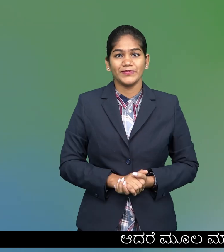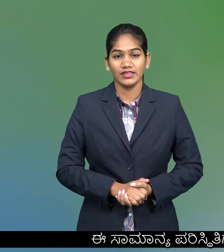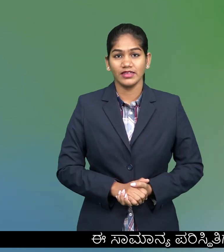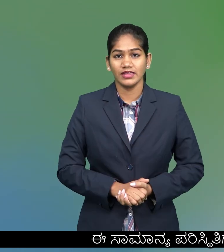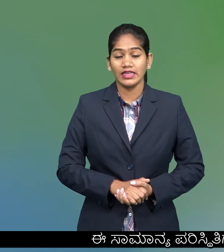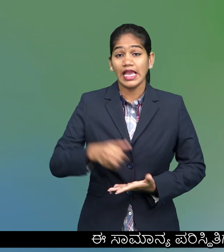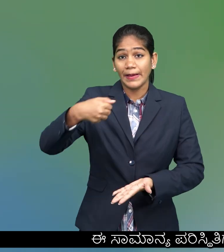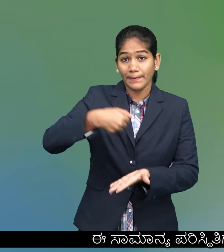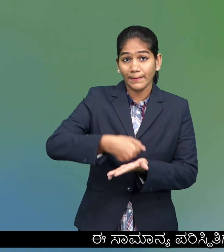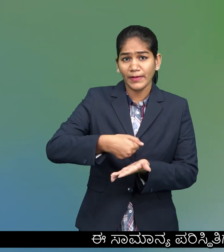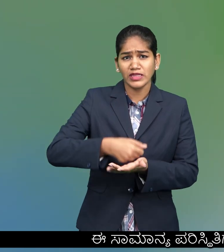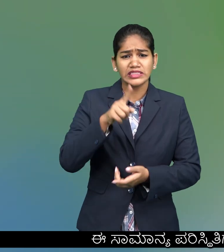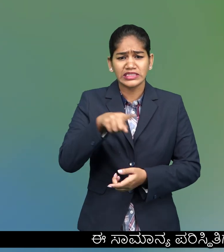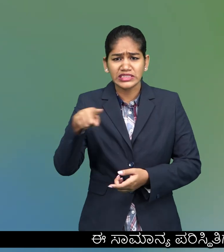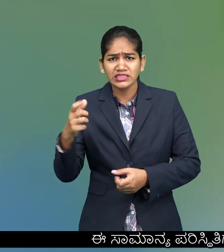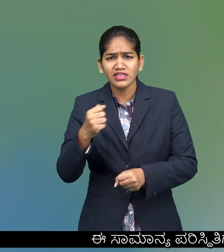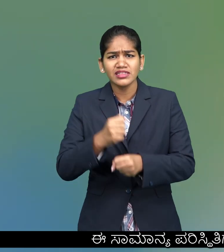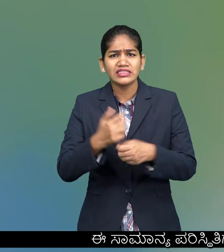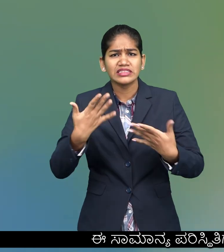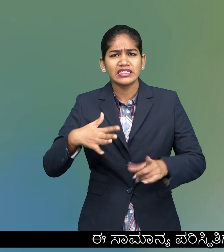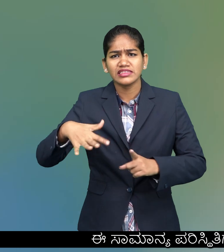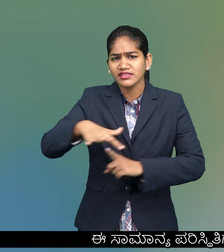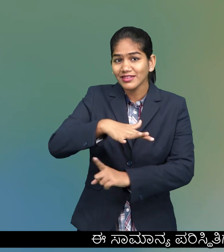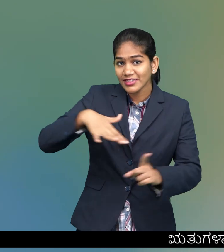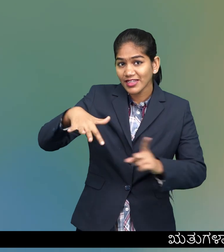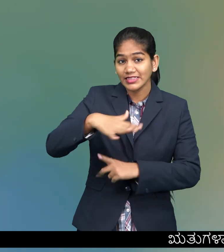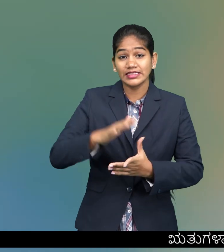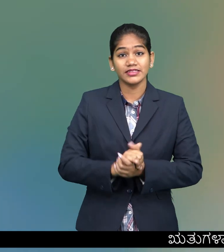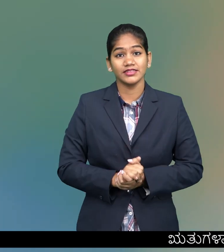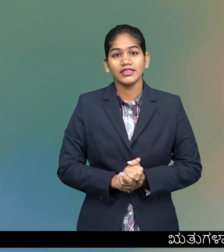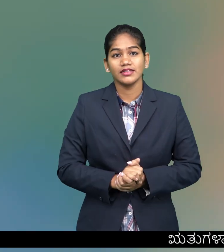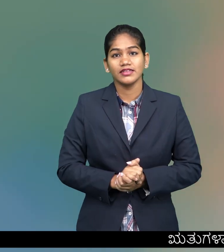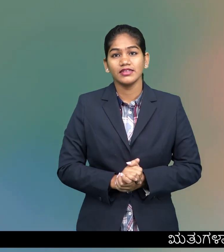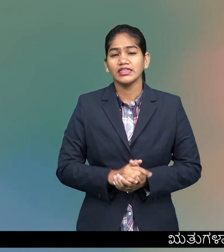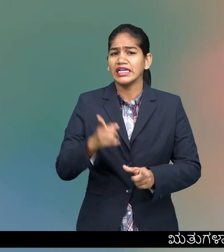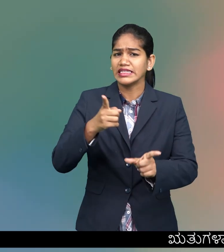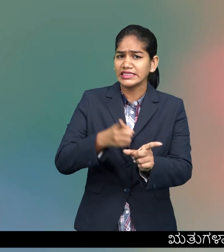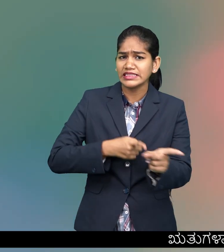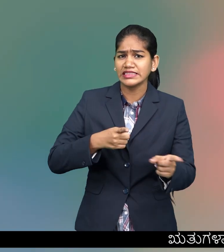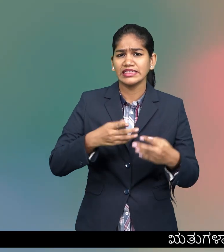ಈ ಸಾಮಾನ್ಯ ಪರಿಸ್ಥಿತಿಗಳ ಆಧಾರದ ಮೇಲೆ ವರ್ಷವನ್ನು ಋತುಗಳಾಗಿ ವಿಂಗಡಿಸಲಾಗಿದೆ.